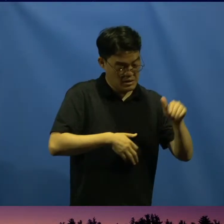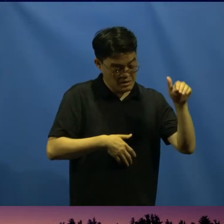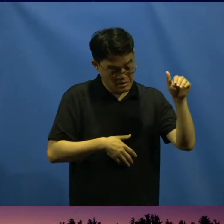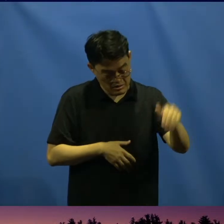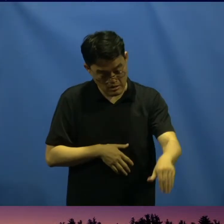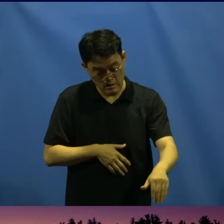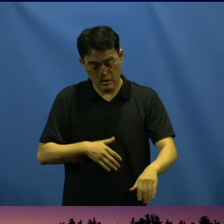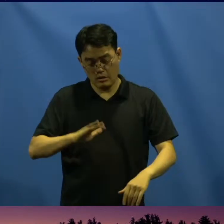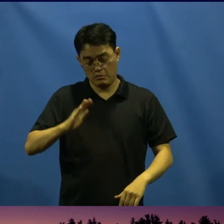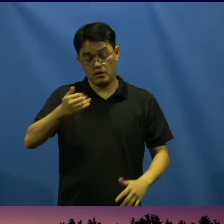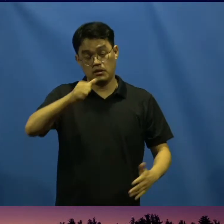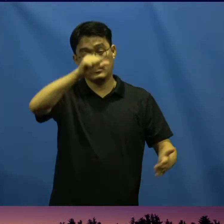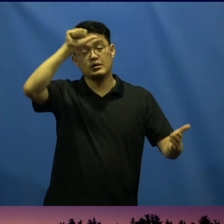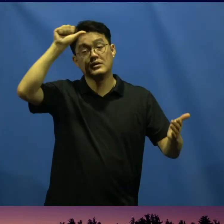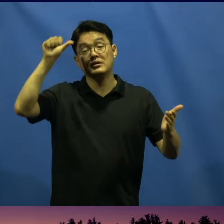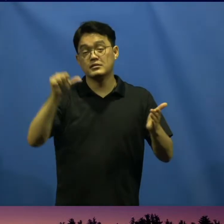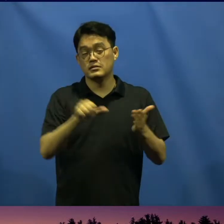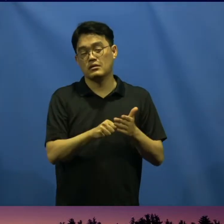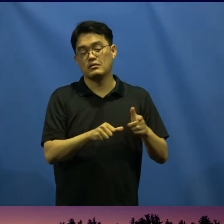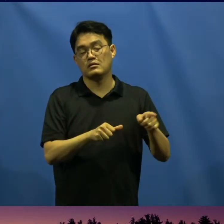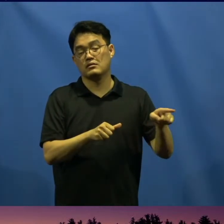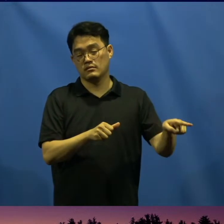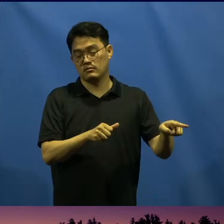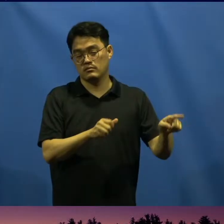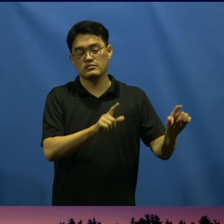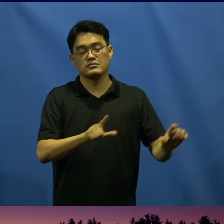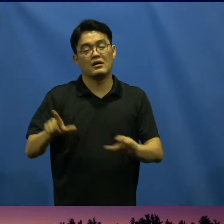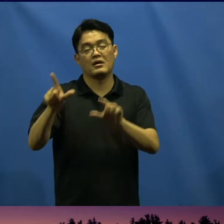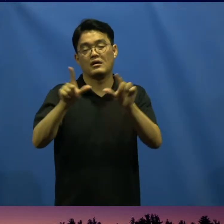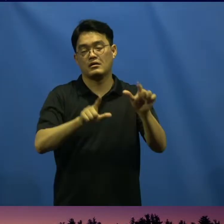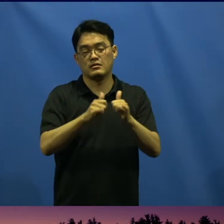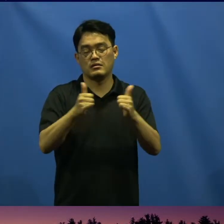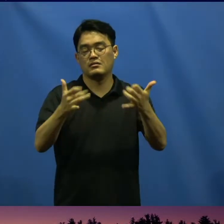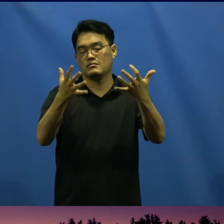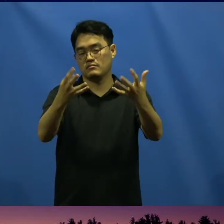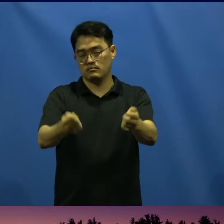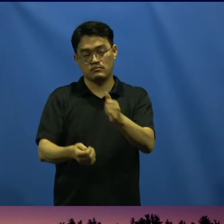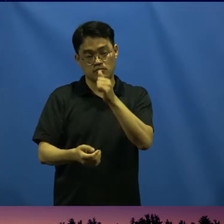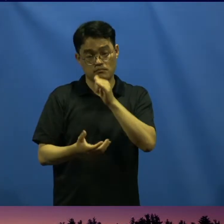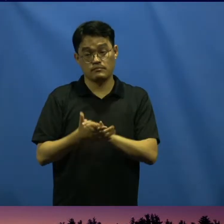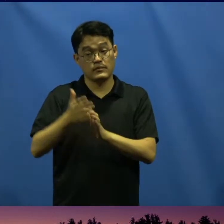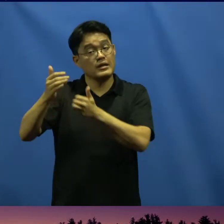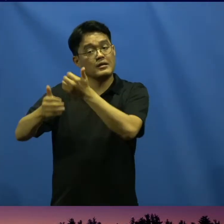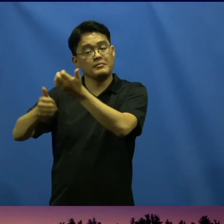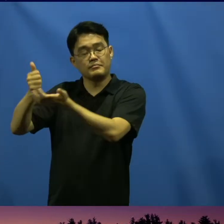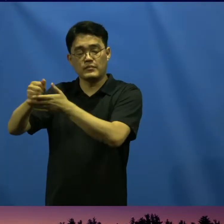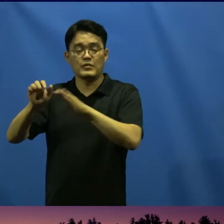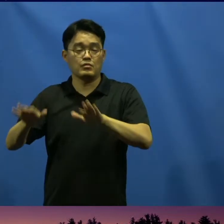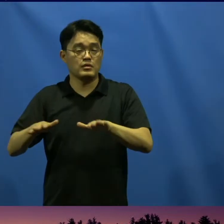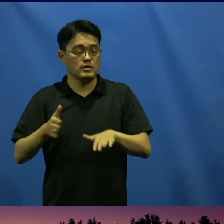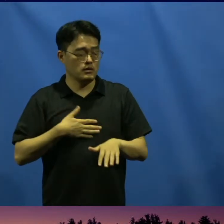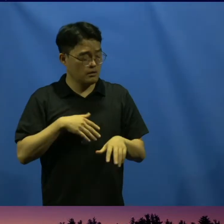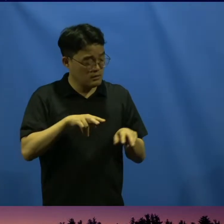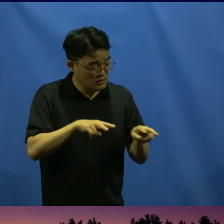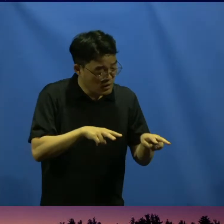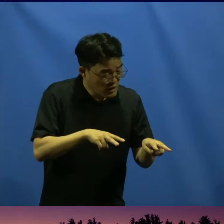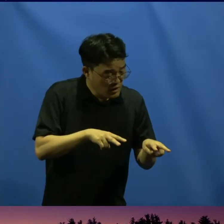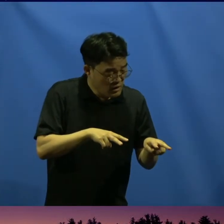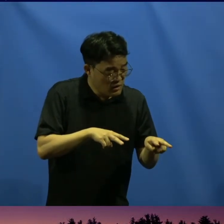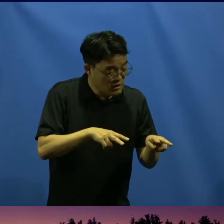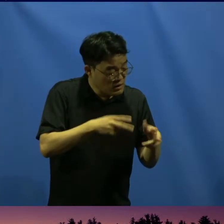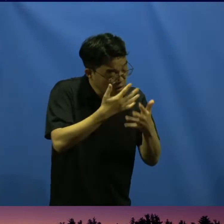인생의 모습으로 살아가는 사람들이 얼마나 많습니까? 하나님, 오늘 우리가 하늘로부터의 참된